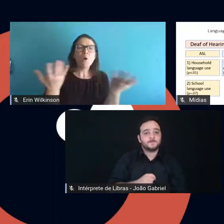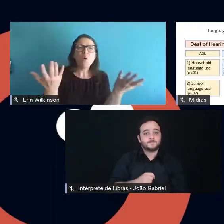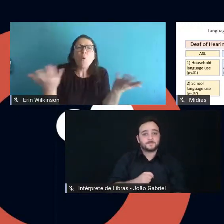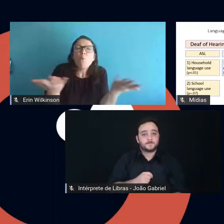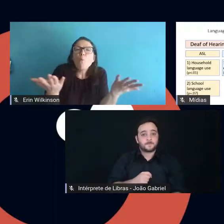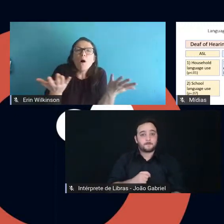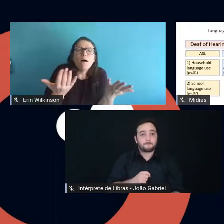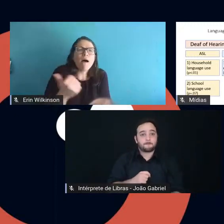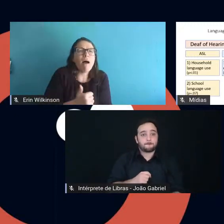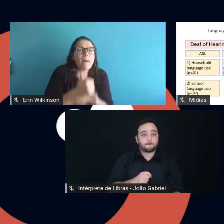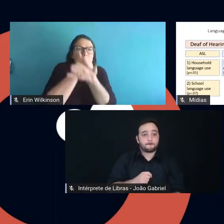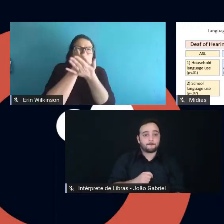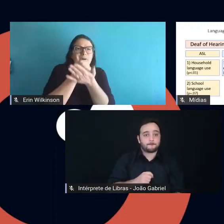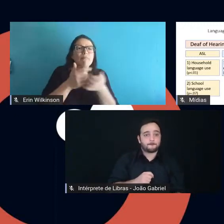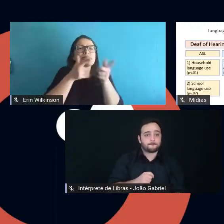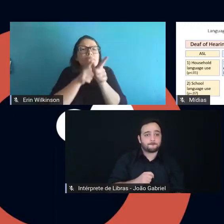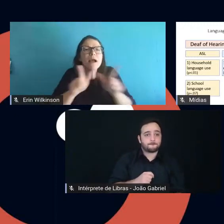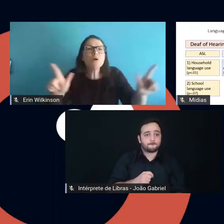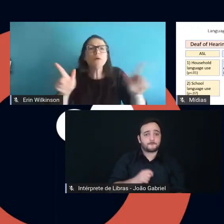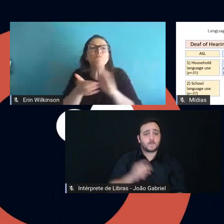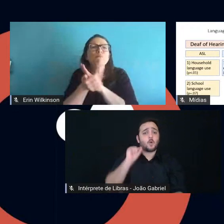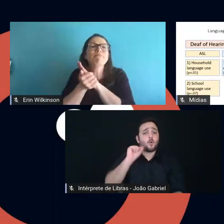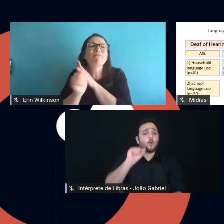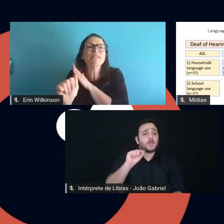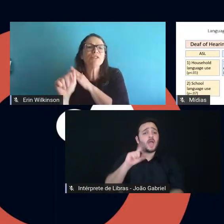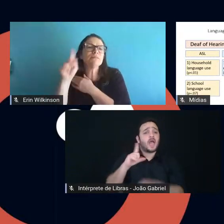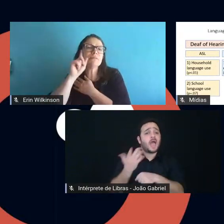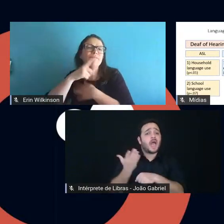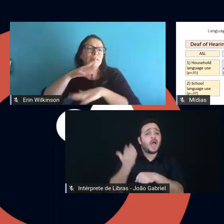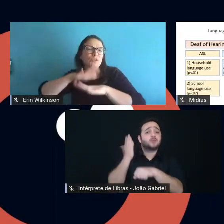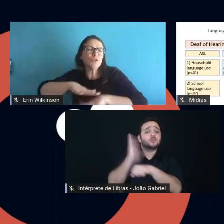tá? O que ficou o que foi interessante?